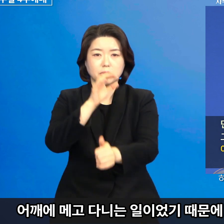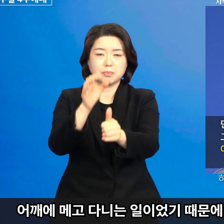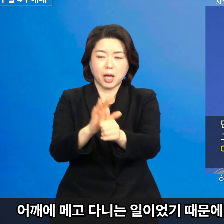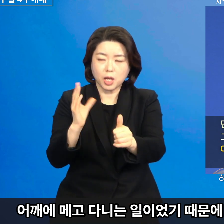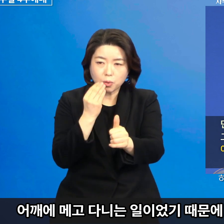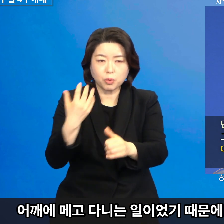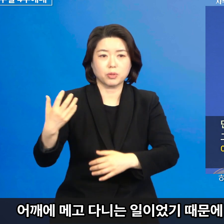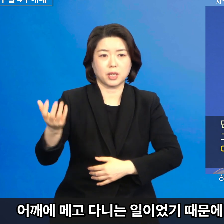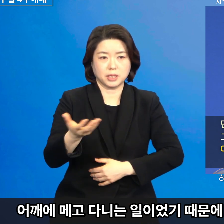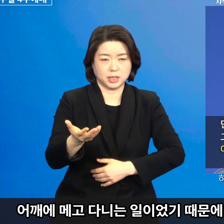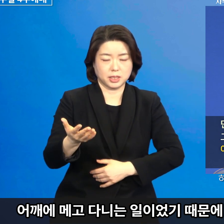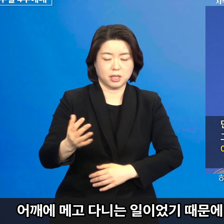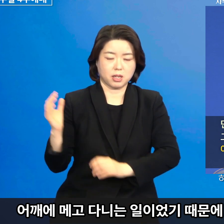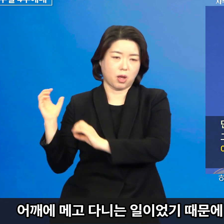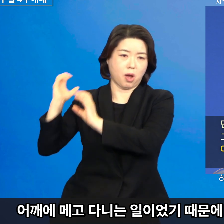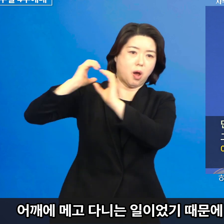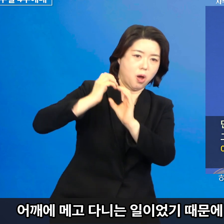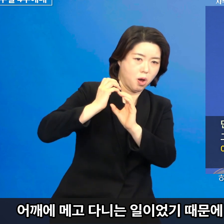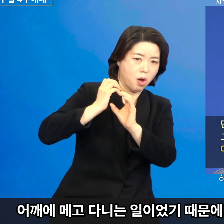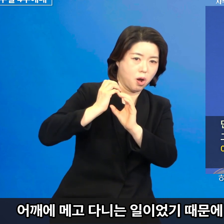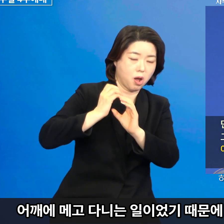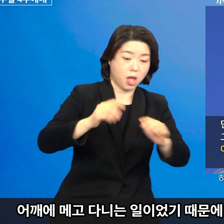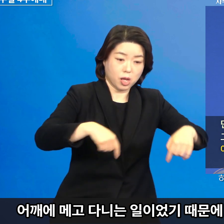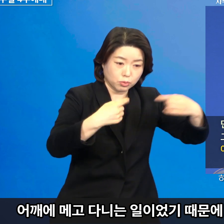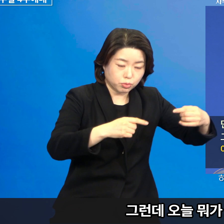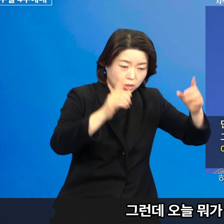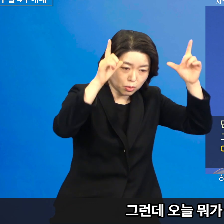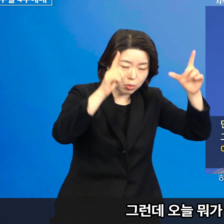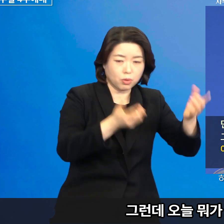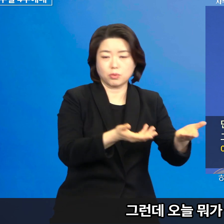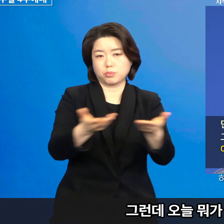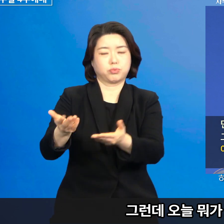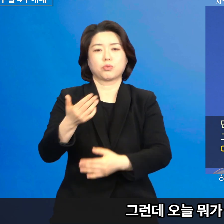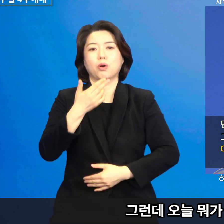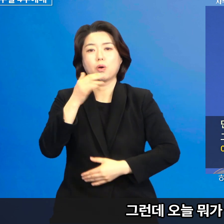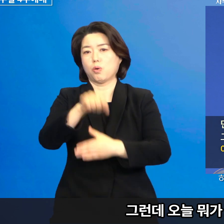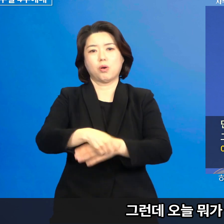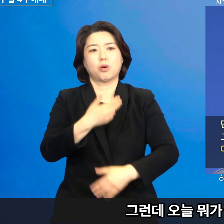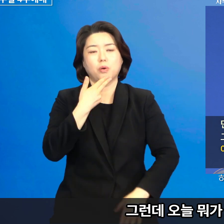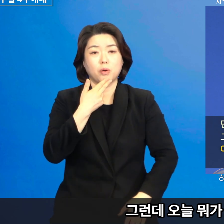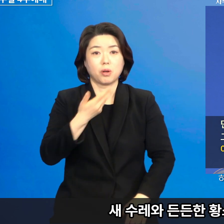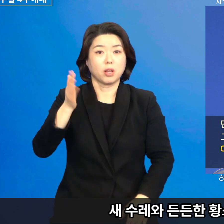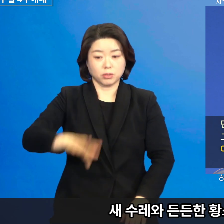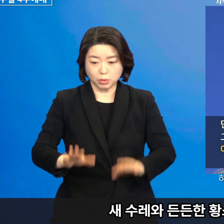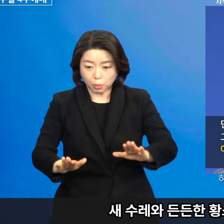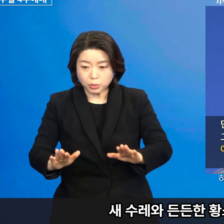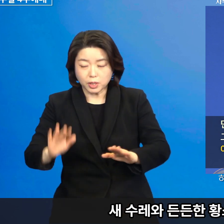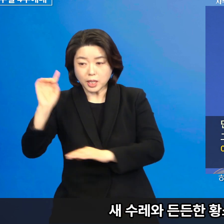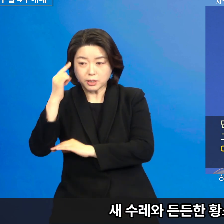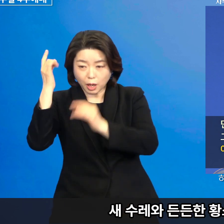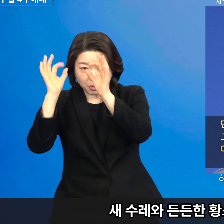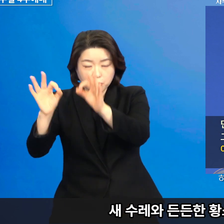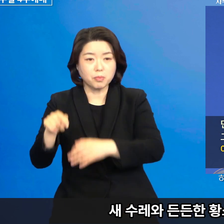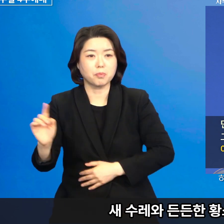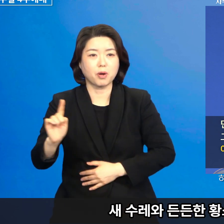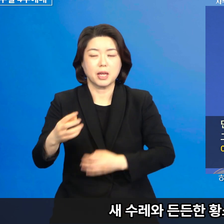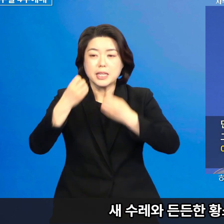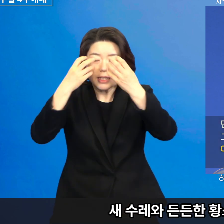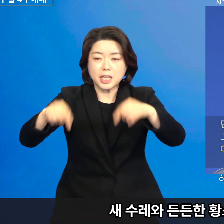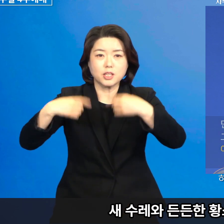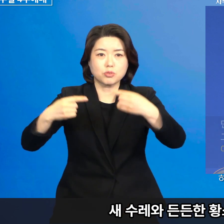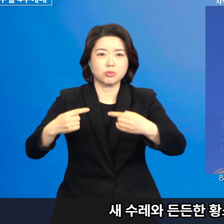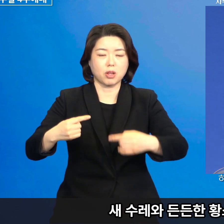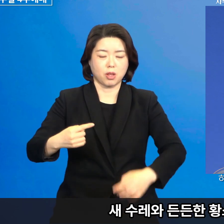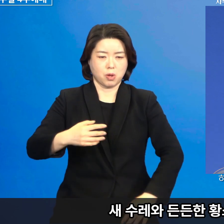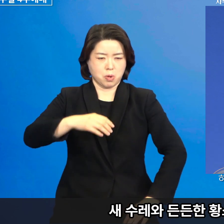때문에 수레도 황소도 주지 않았다고 했죠. 자, 그런데 오늘 뭐가 주어졌습니까? 새 수레와 든든한